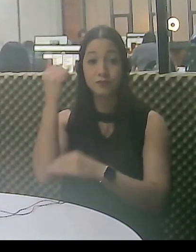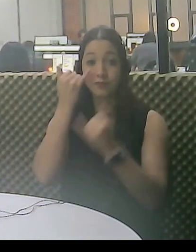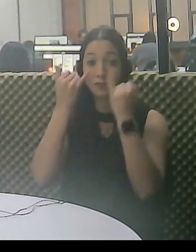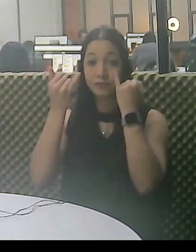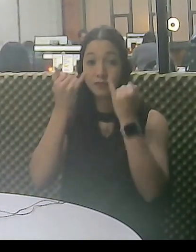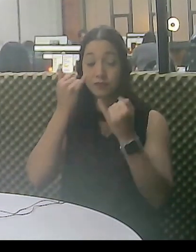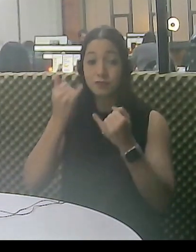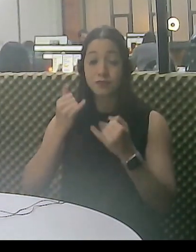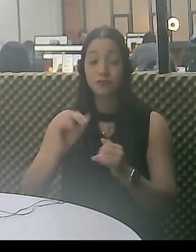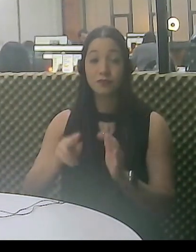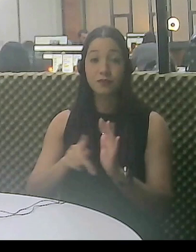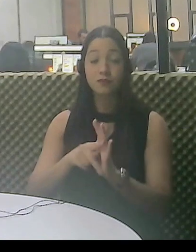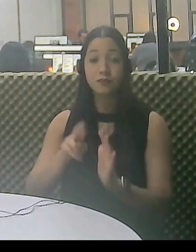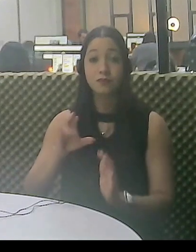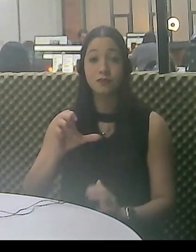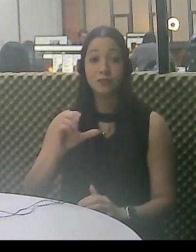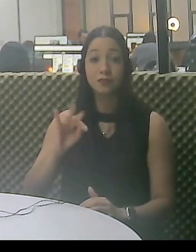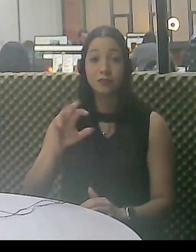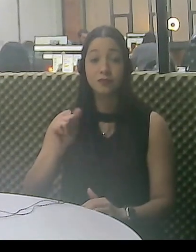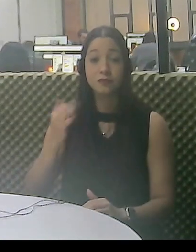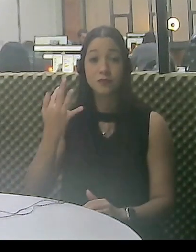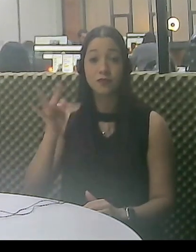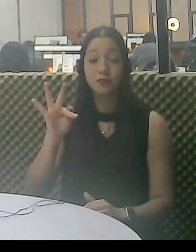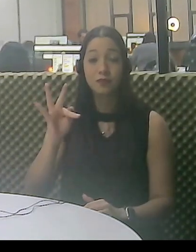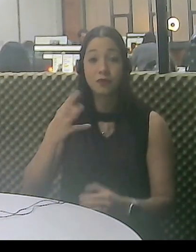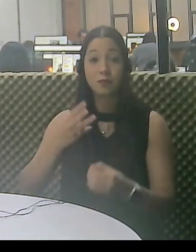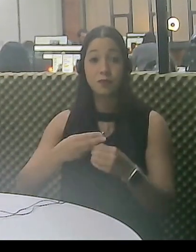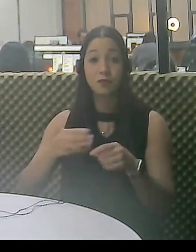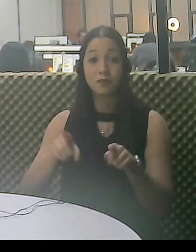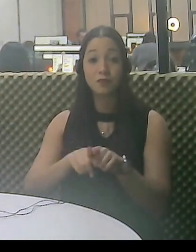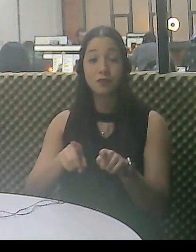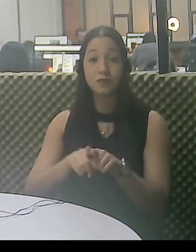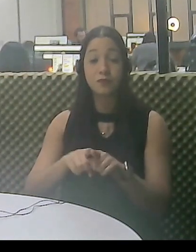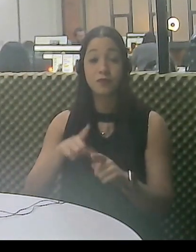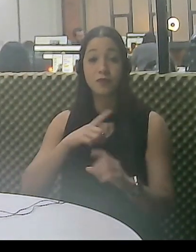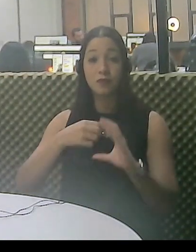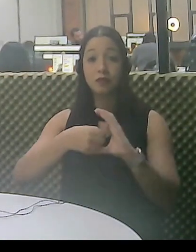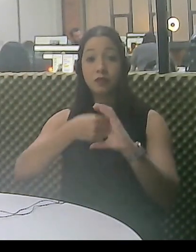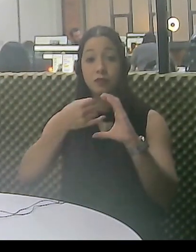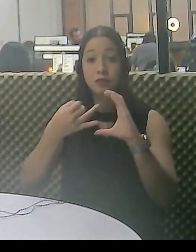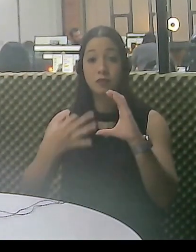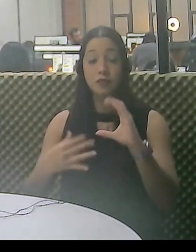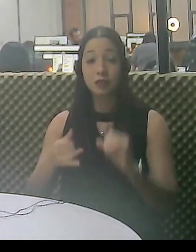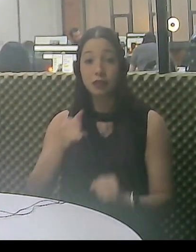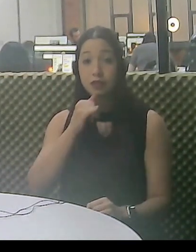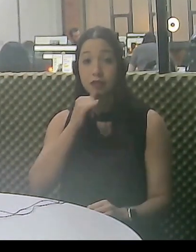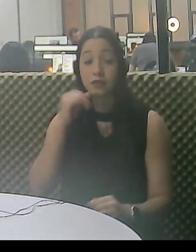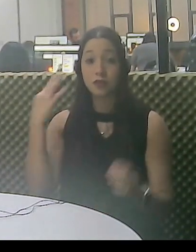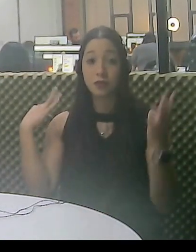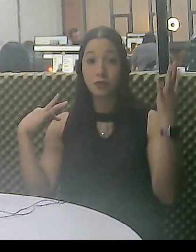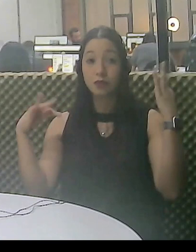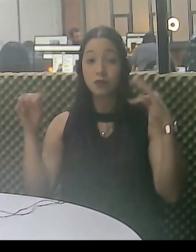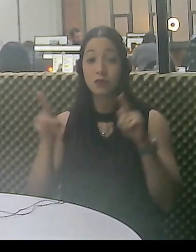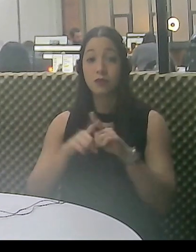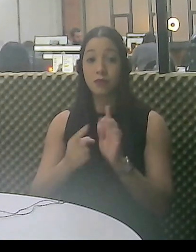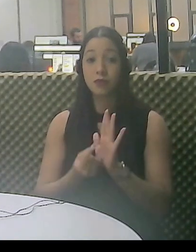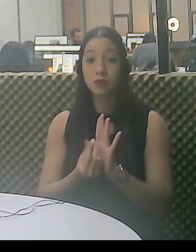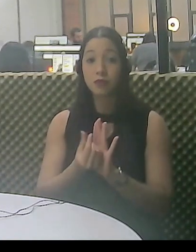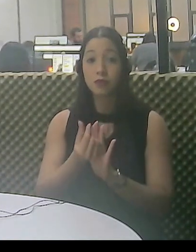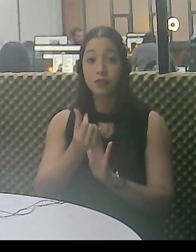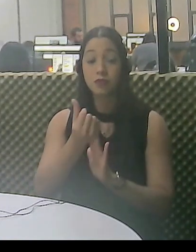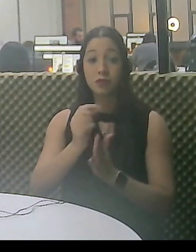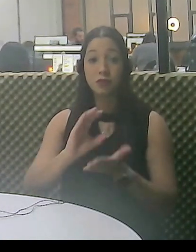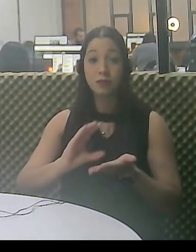pela Receita Federal. Os municípios também precisam atender a critérios, como ter um órgão de turismo e orçamento definido